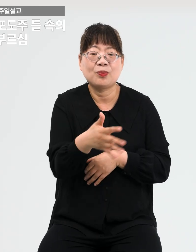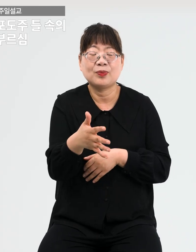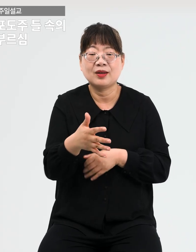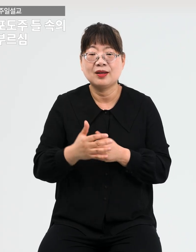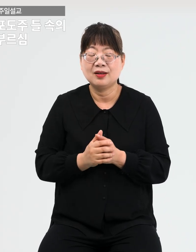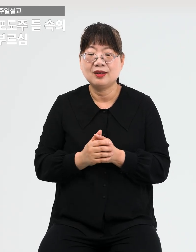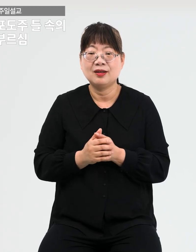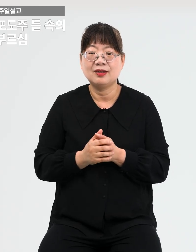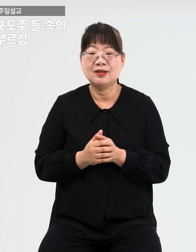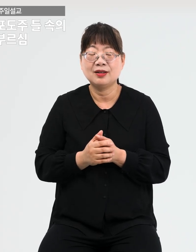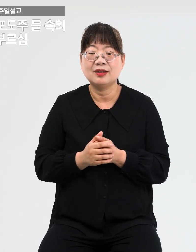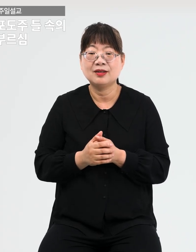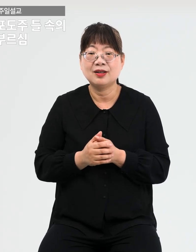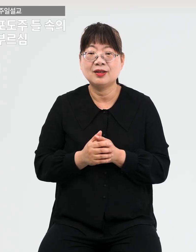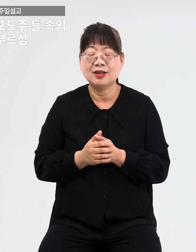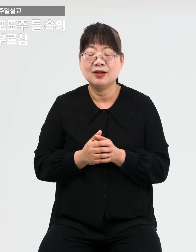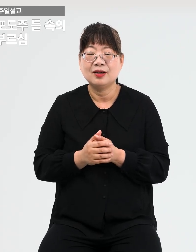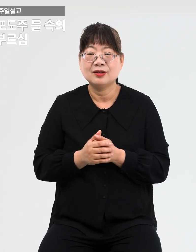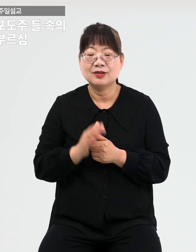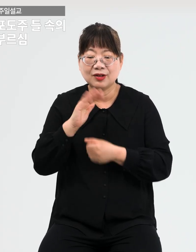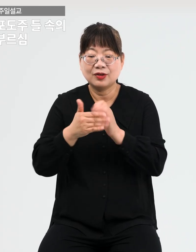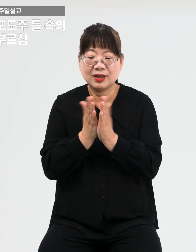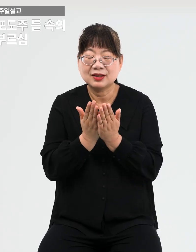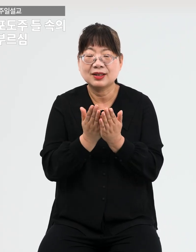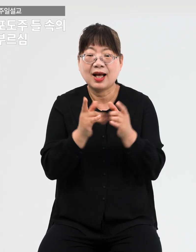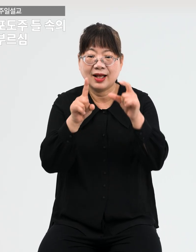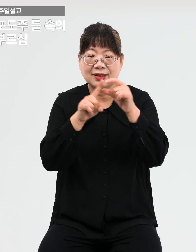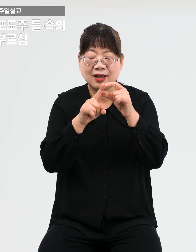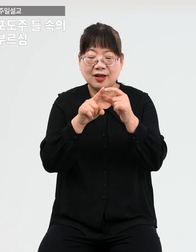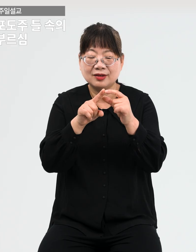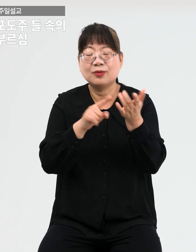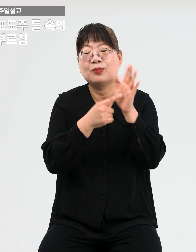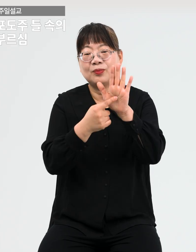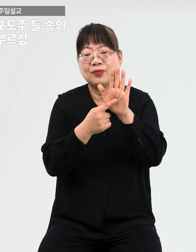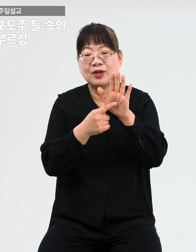딱 한 글자로 궁핍한지라 이렇게